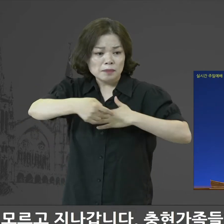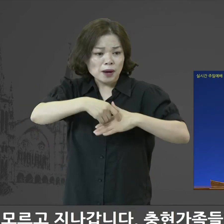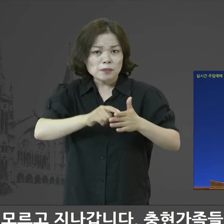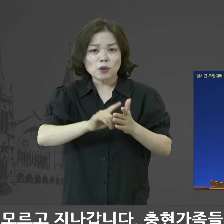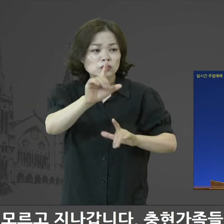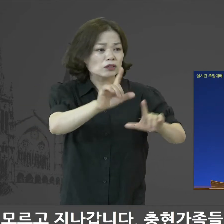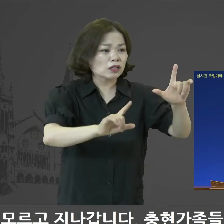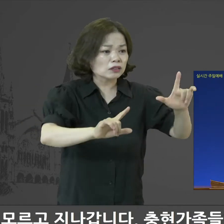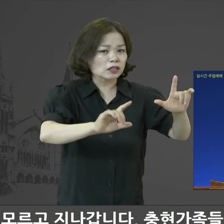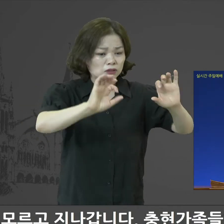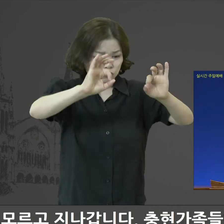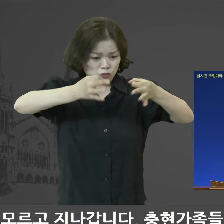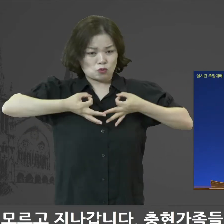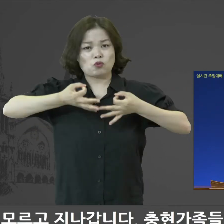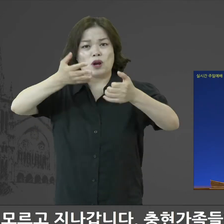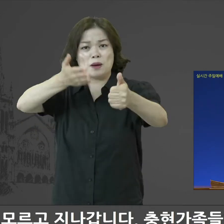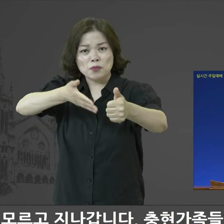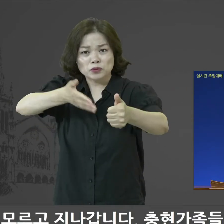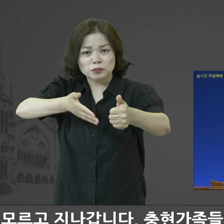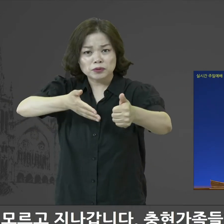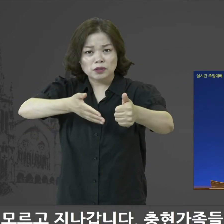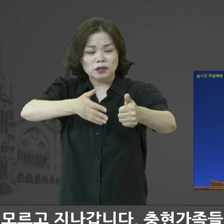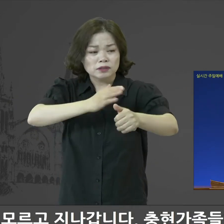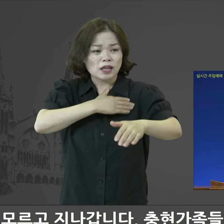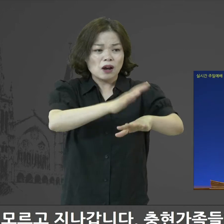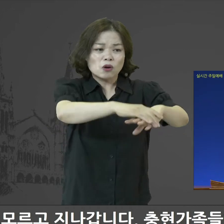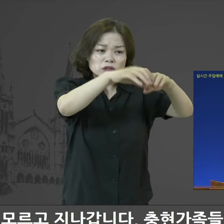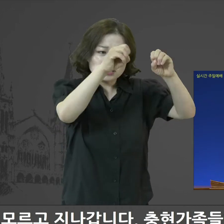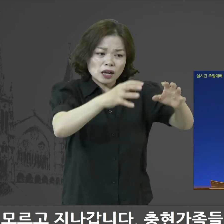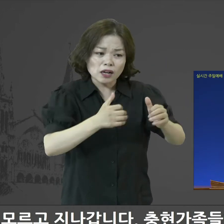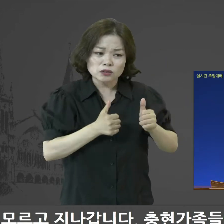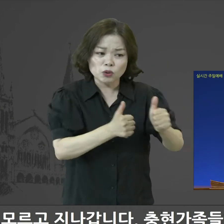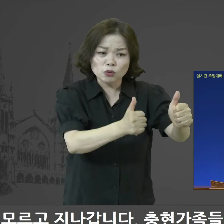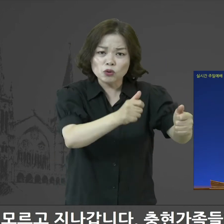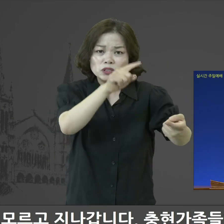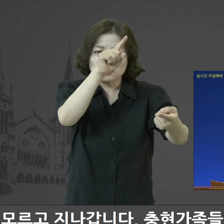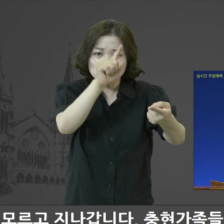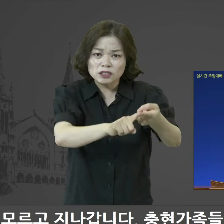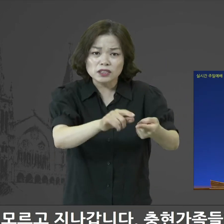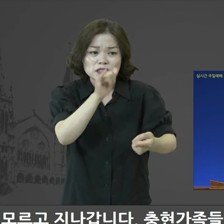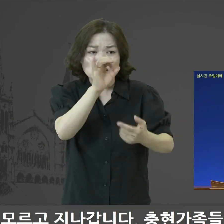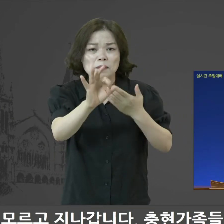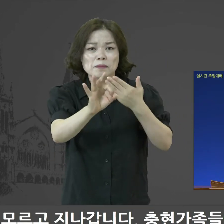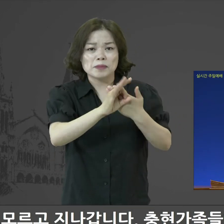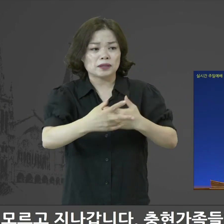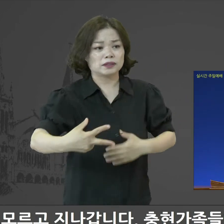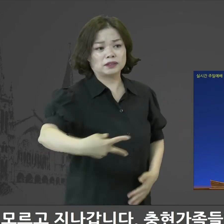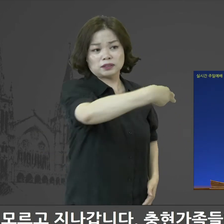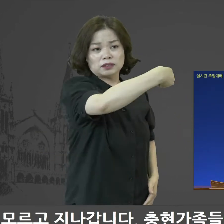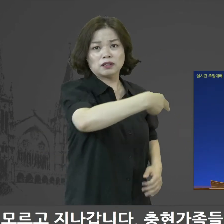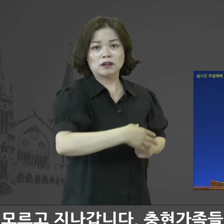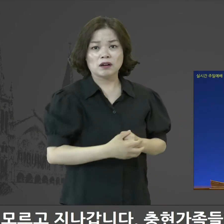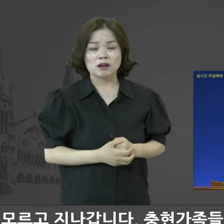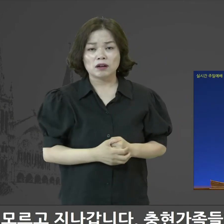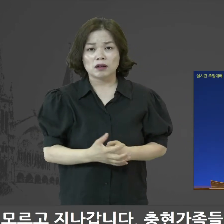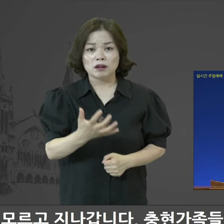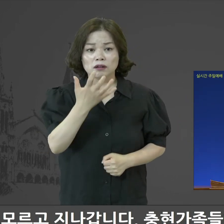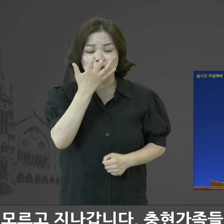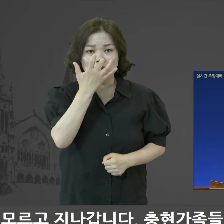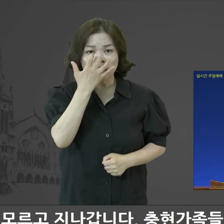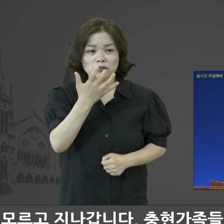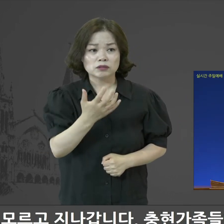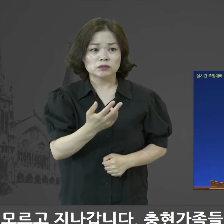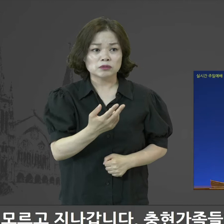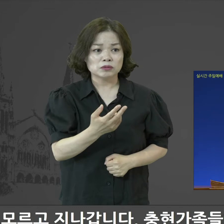어떤 상태인지 돌아보십시오. 그 마음이 허망한 것을 행하고 있다면 빨리 끝이시기 바랍니다. 감각이 없는 데까지